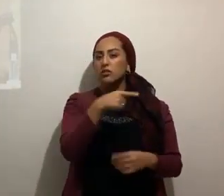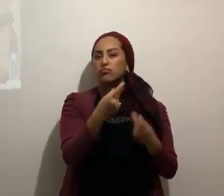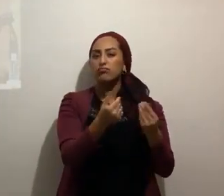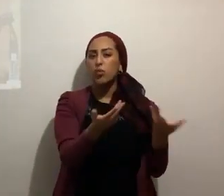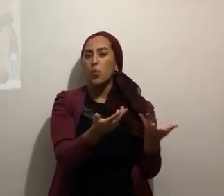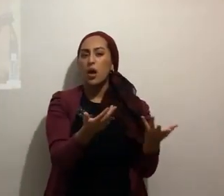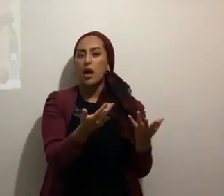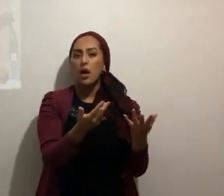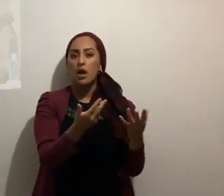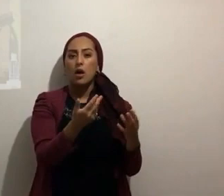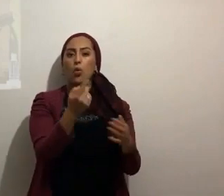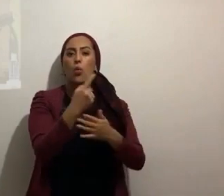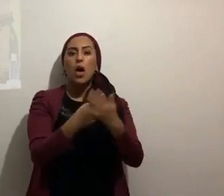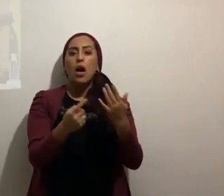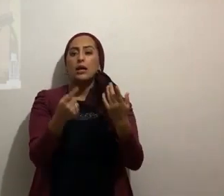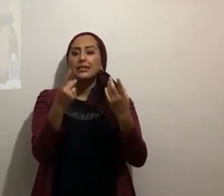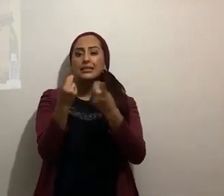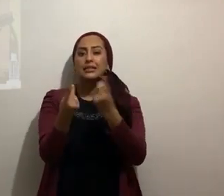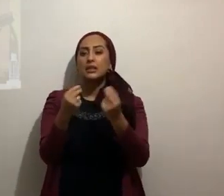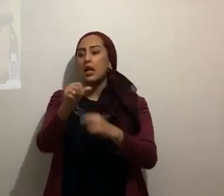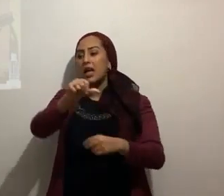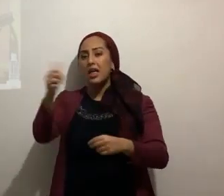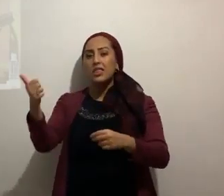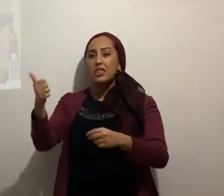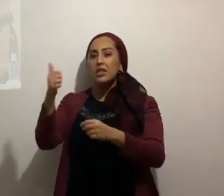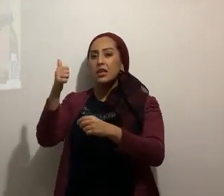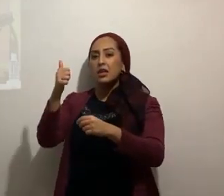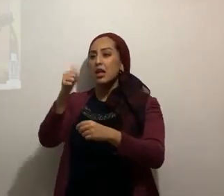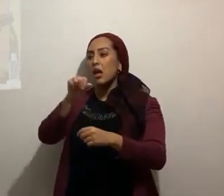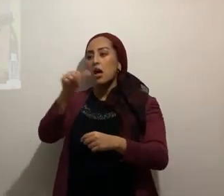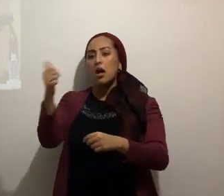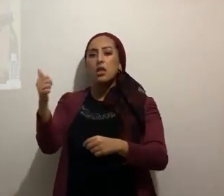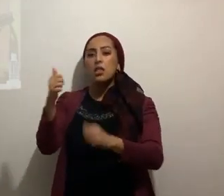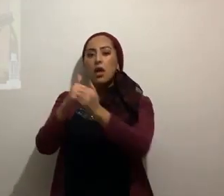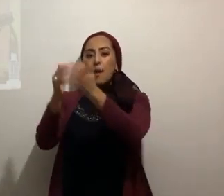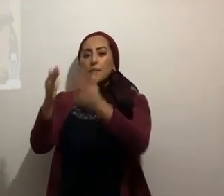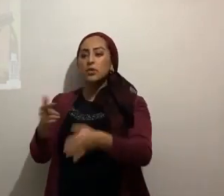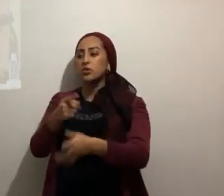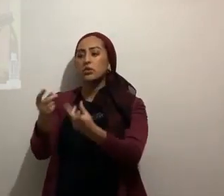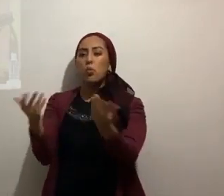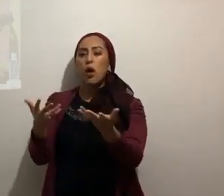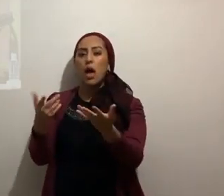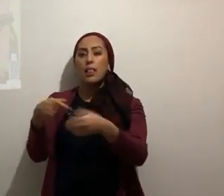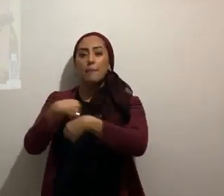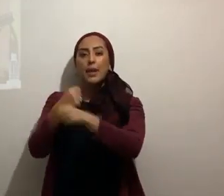¿Qué hicieron los demás apóstoles? Milagros. Y es también a lo que quería yo llegar.